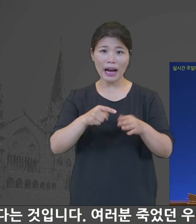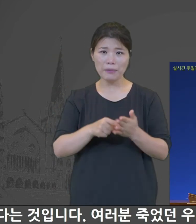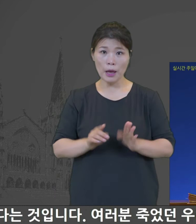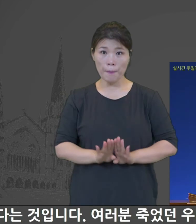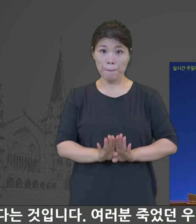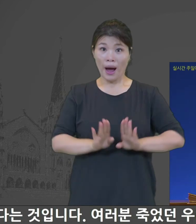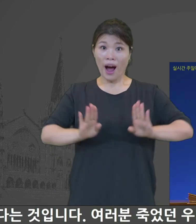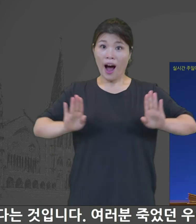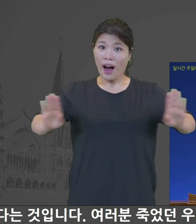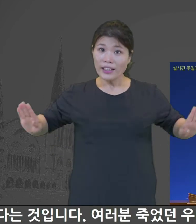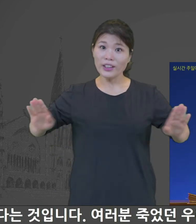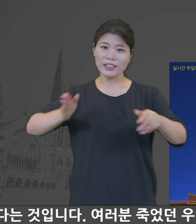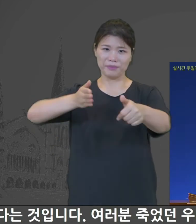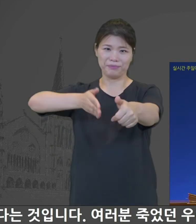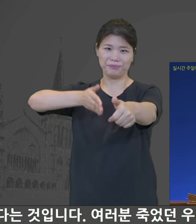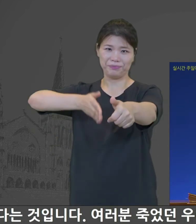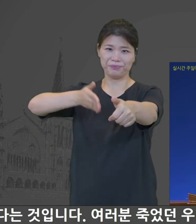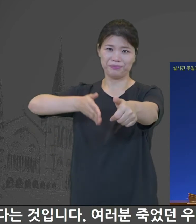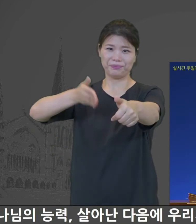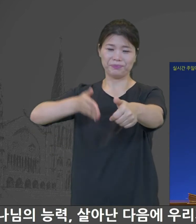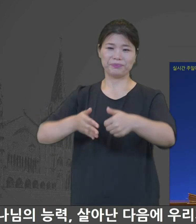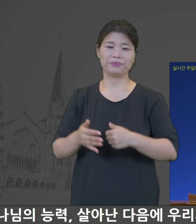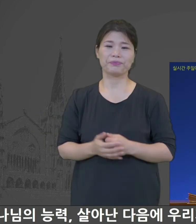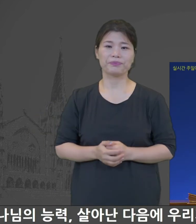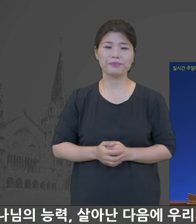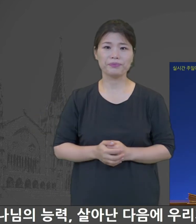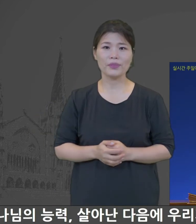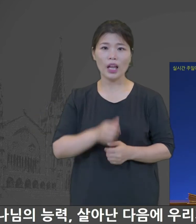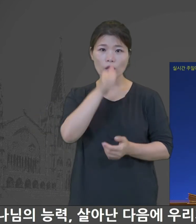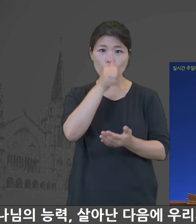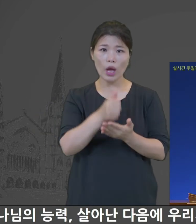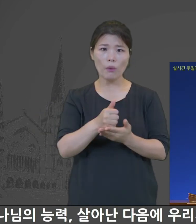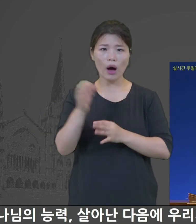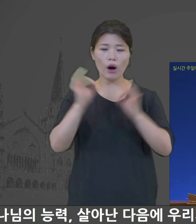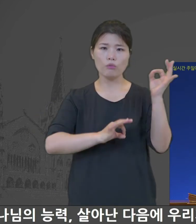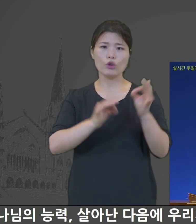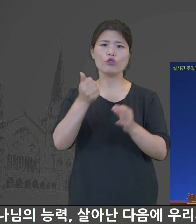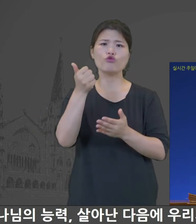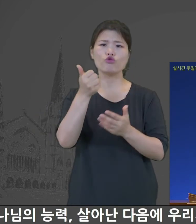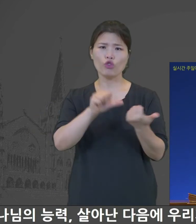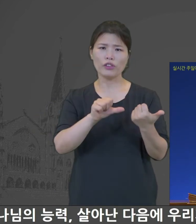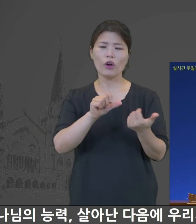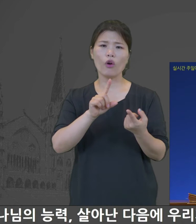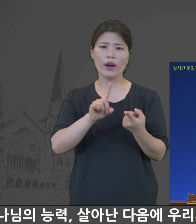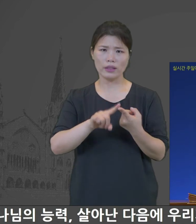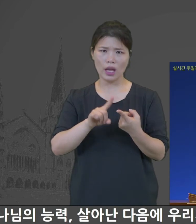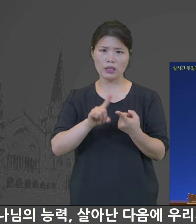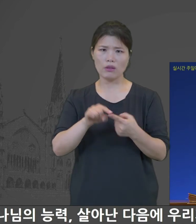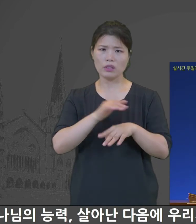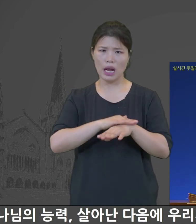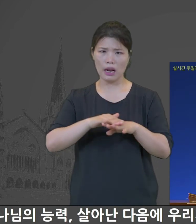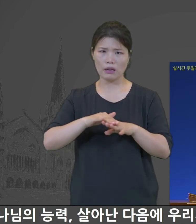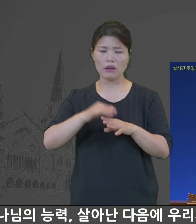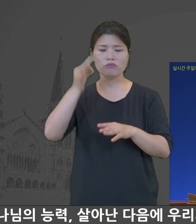열려있는 저와 여러분 되기를 주의 이름으로 축원합니다. 죄와 허물로 죽었던 사실 잘 인정해야